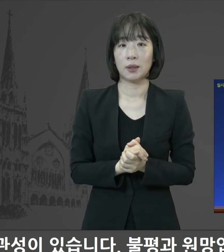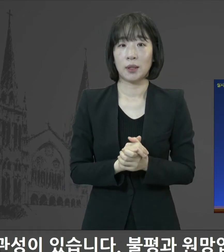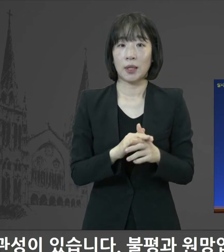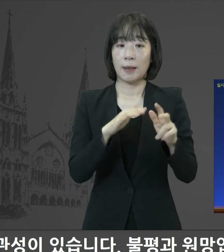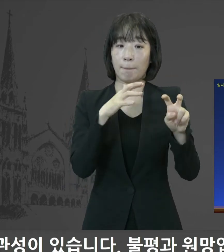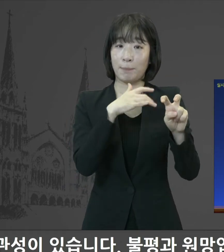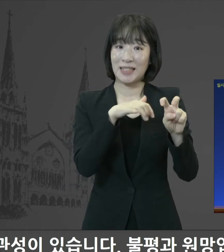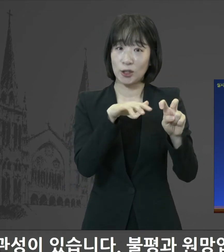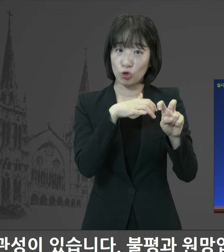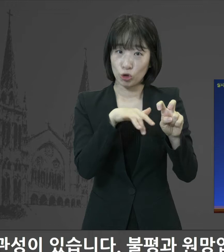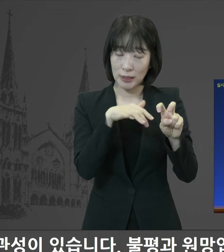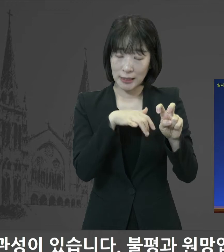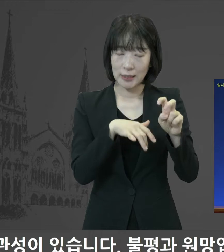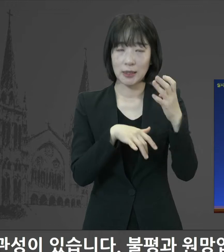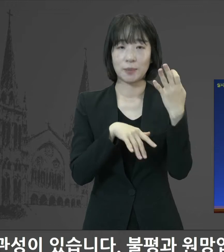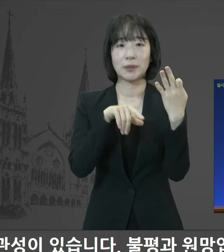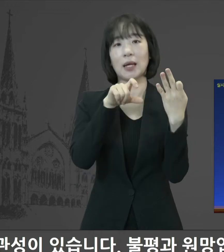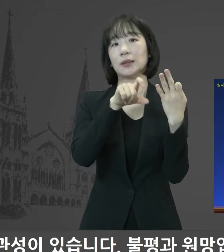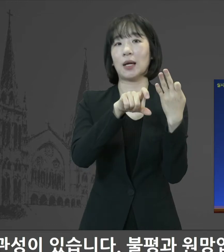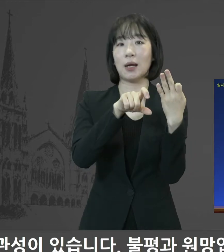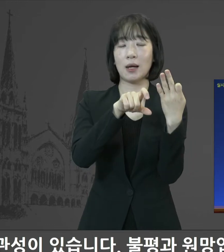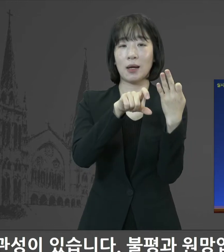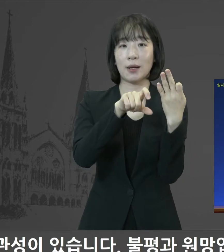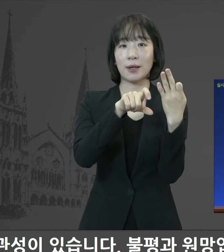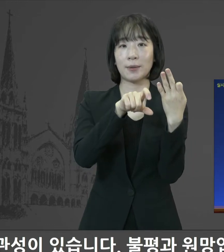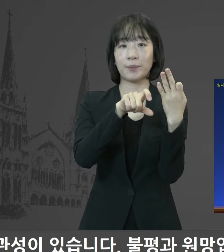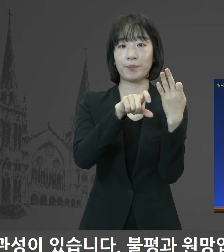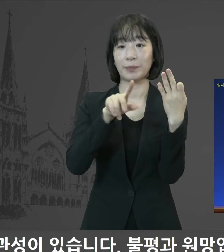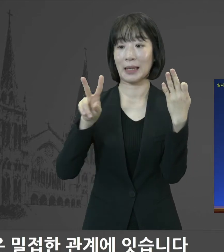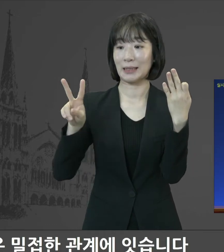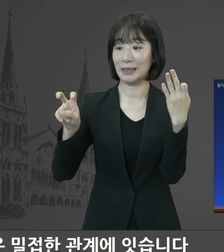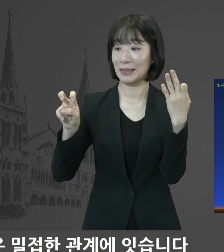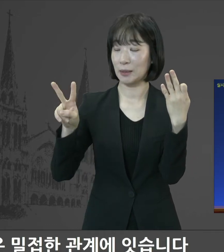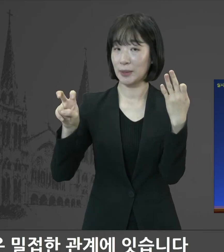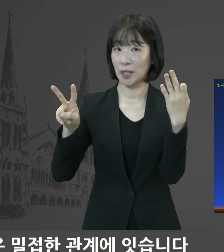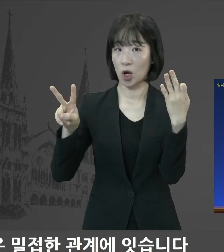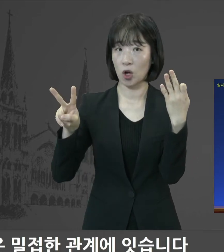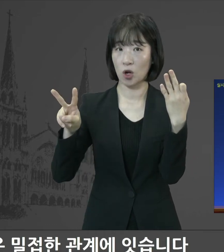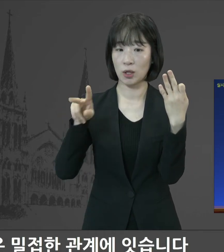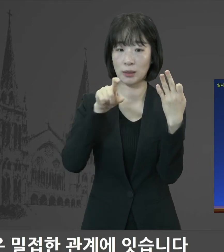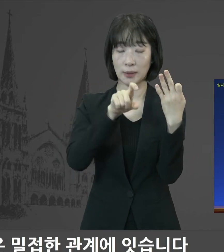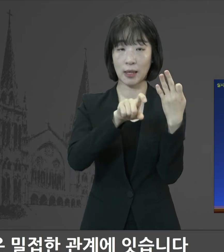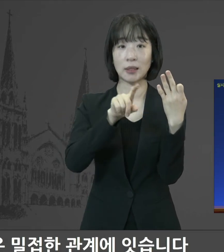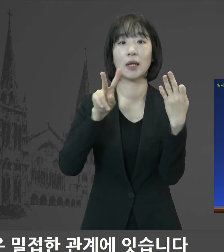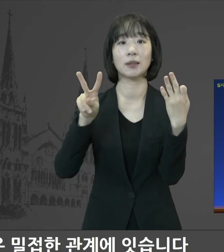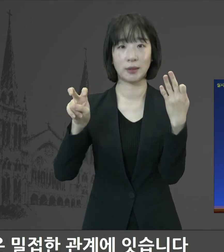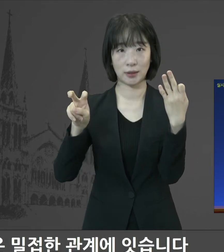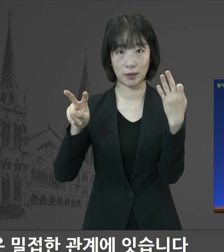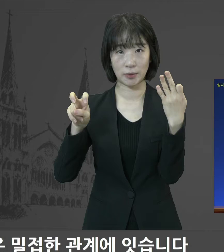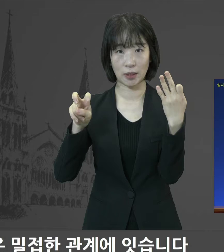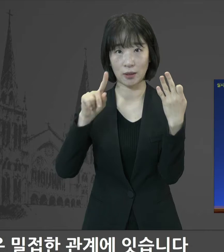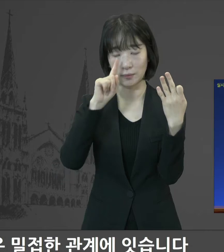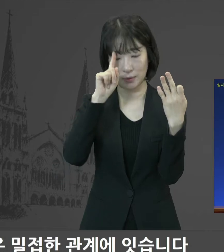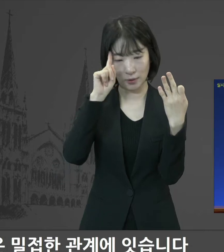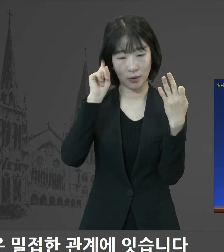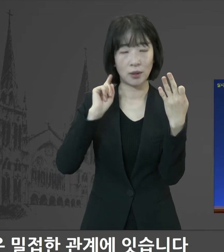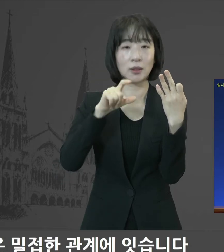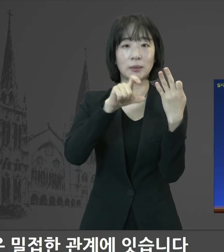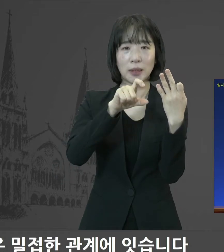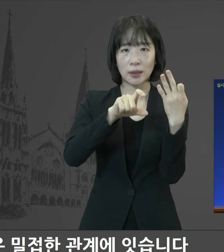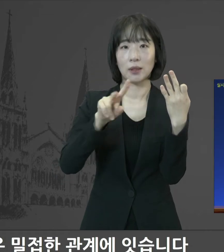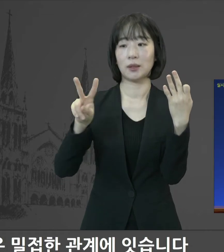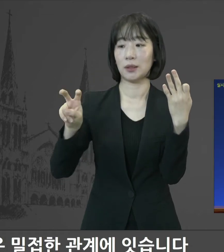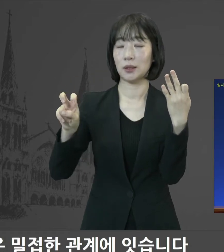민수기 14장 오늘 본문 조금 뒤에 22절을 보시기 바랍니다. 민수기 14장